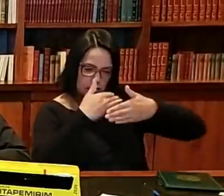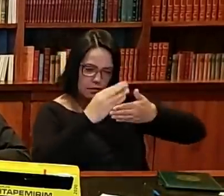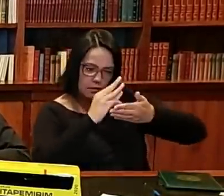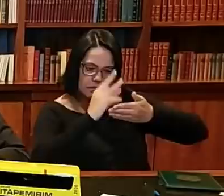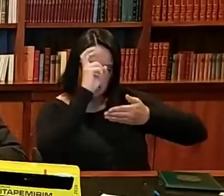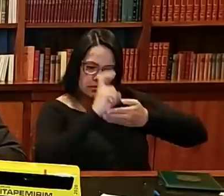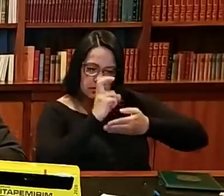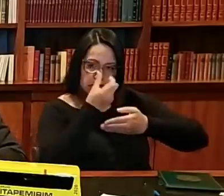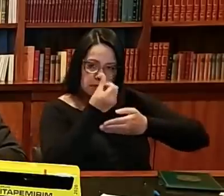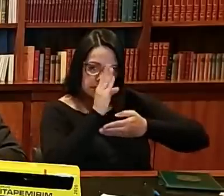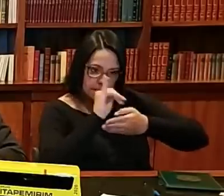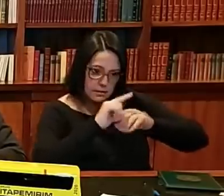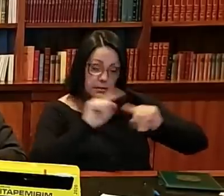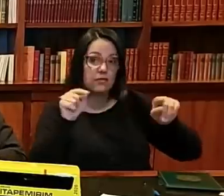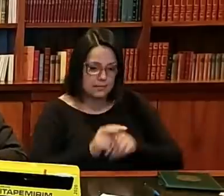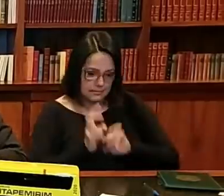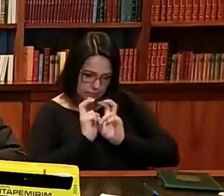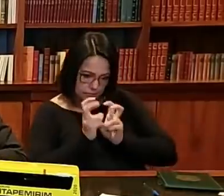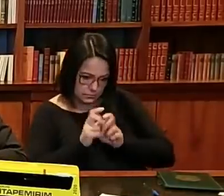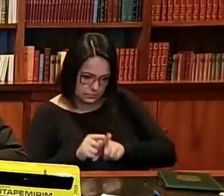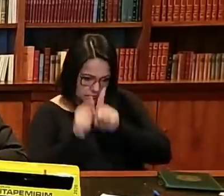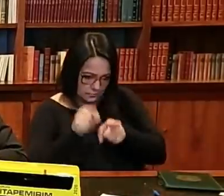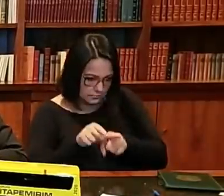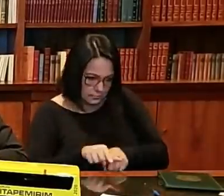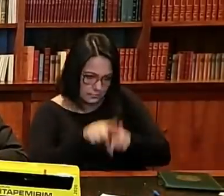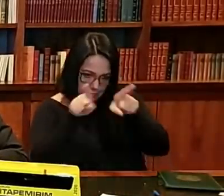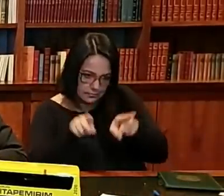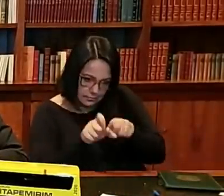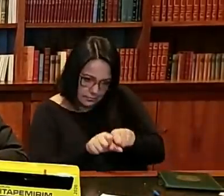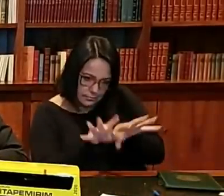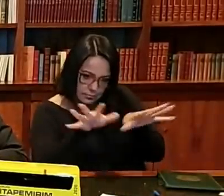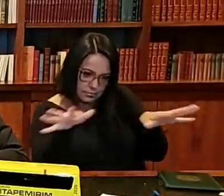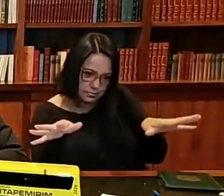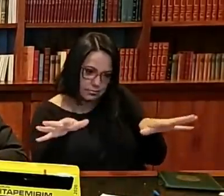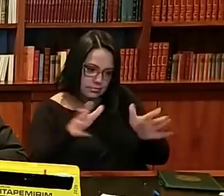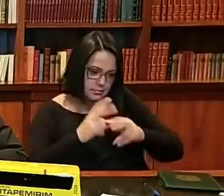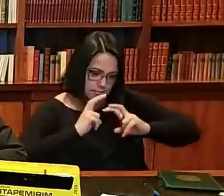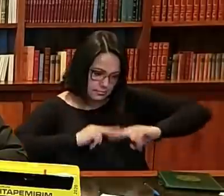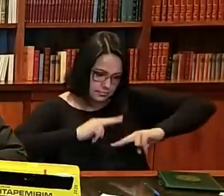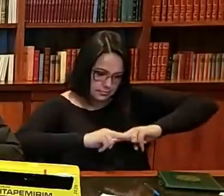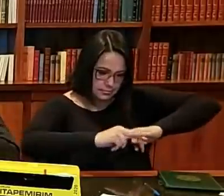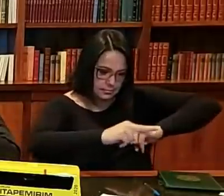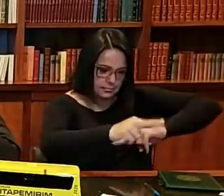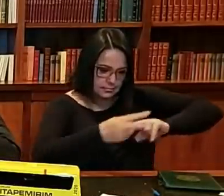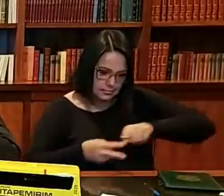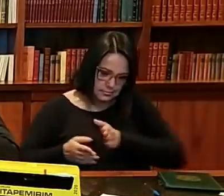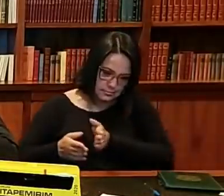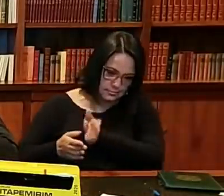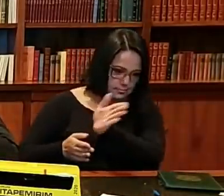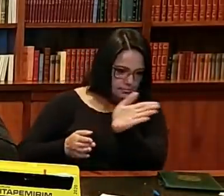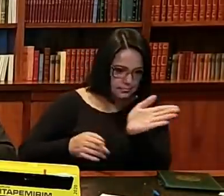ter duplicação de linha, nós vamos ter substituição de dormentes, substituição de trilhos, construção de contornos